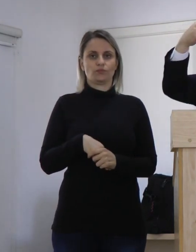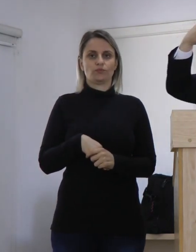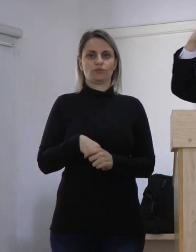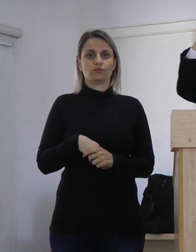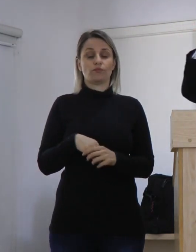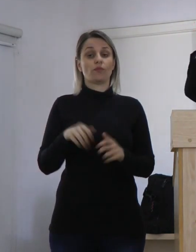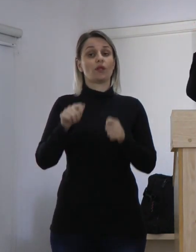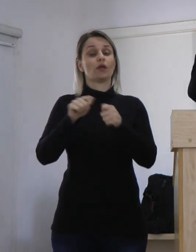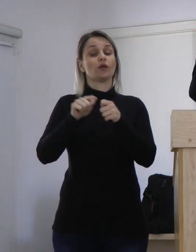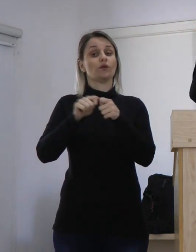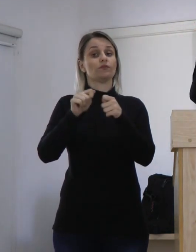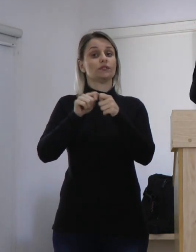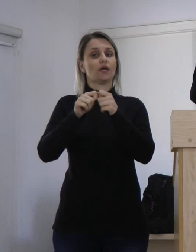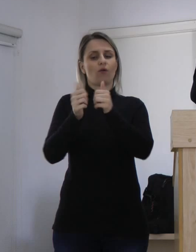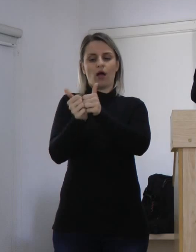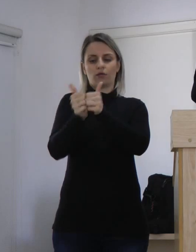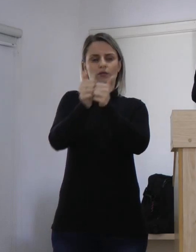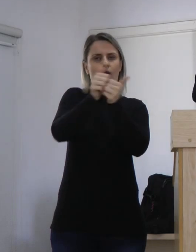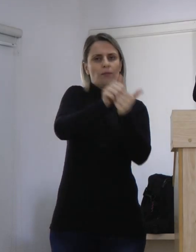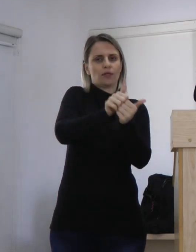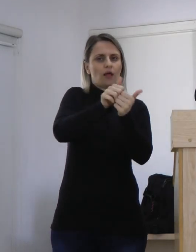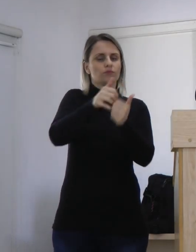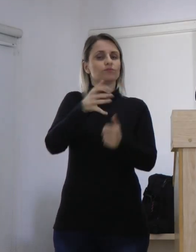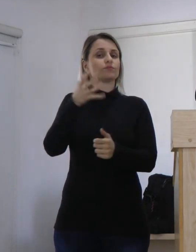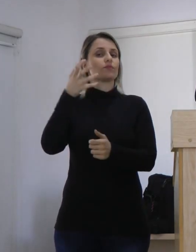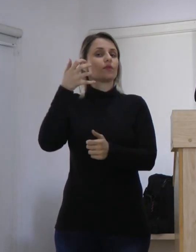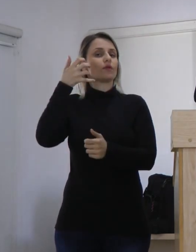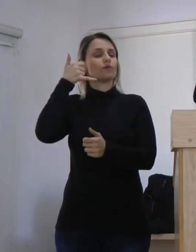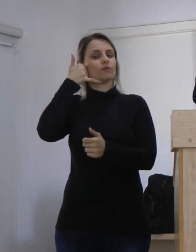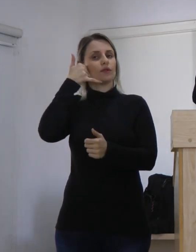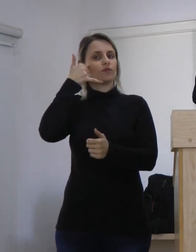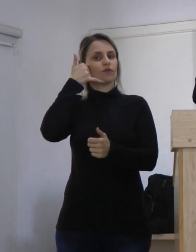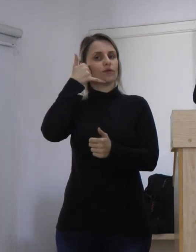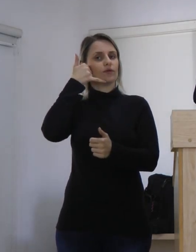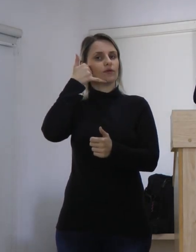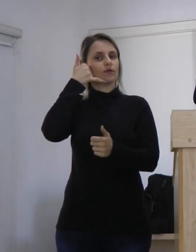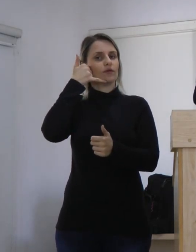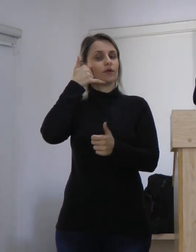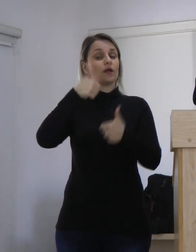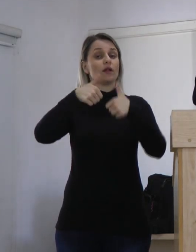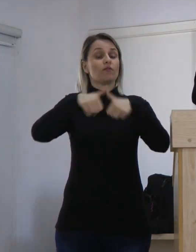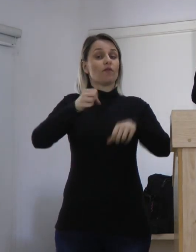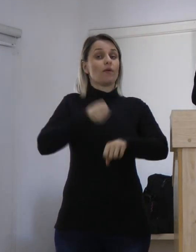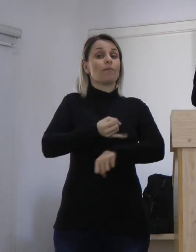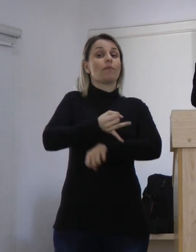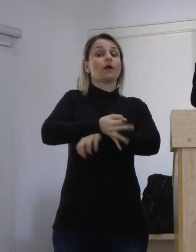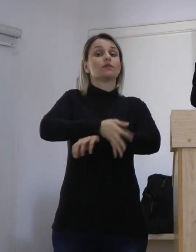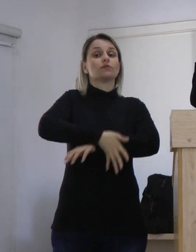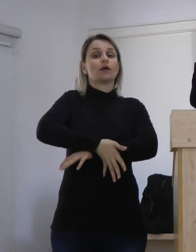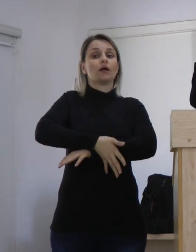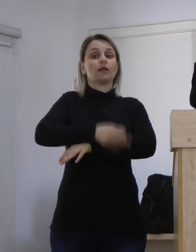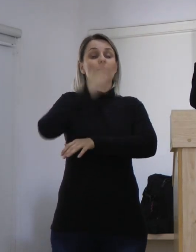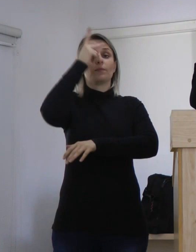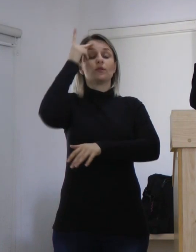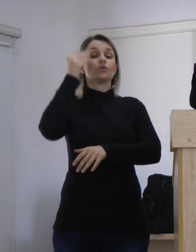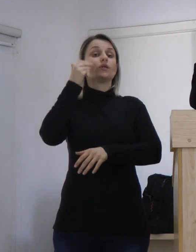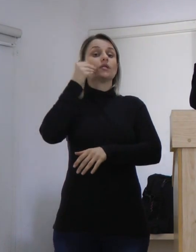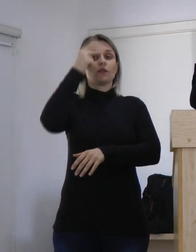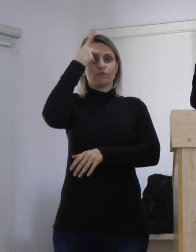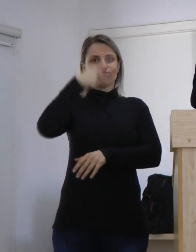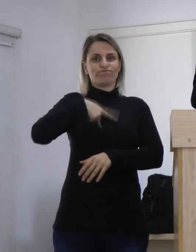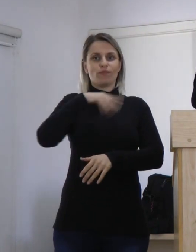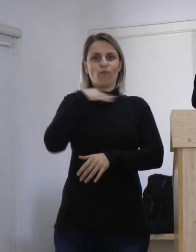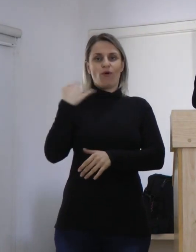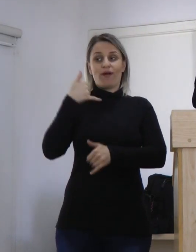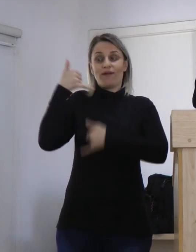Adaptaram um telefone ao seu ouvido. E ele varava as madrugadas atendendo as pessoas depressivas, as pessoas que tentavam cometer suicídio.